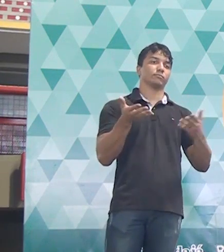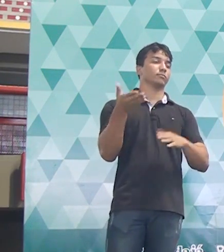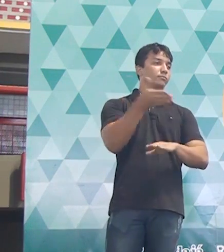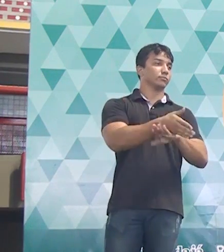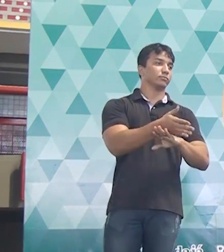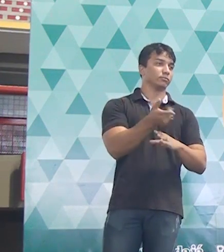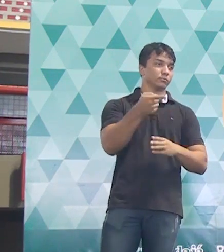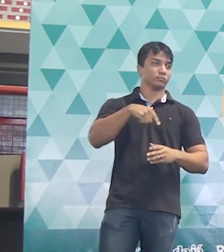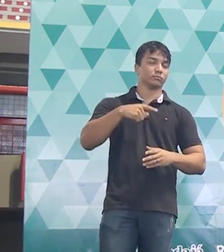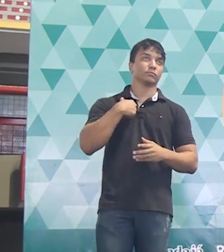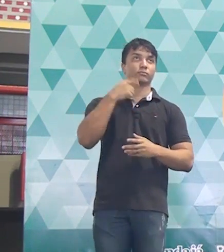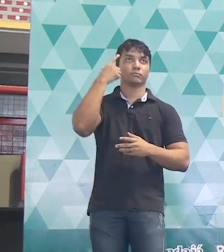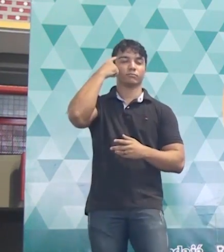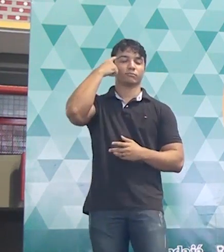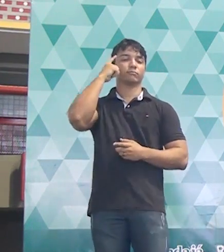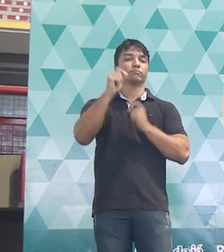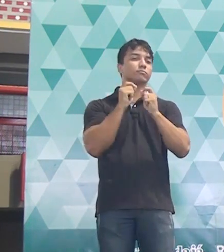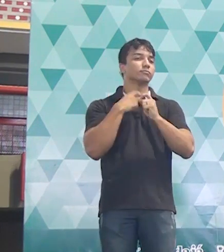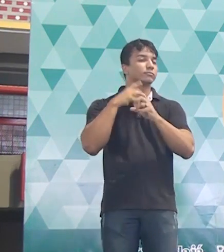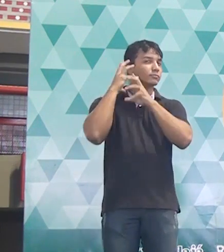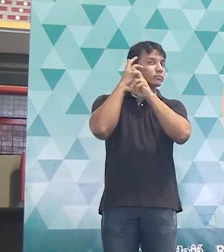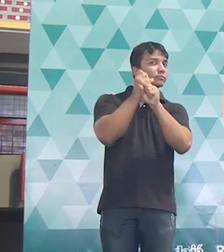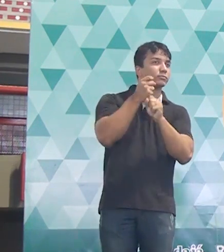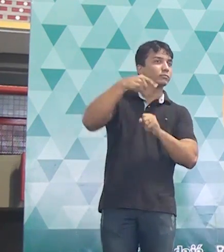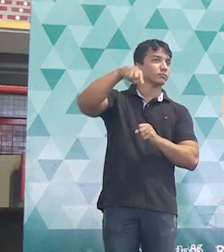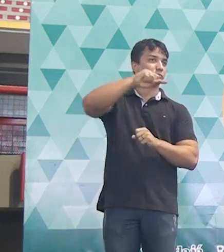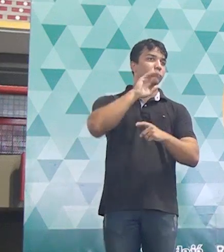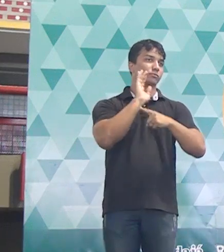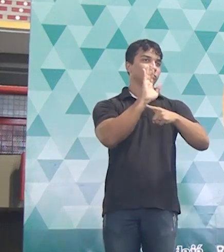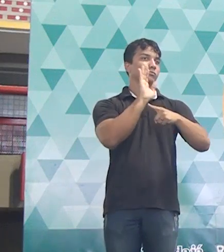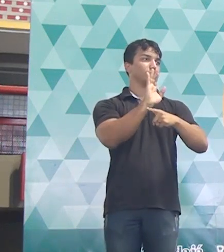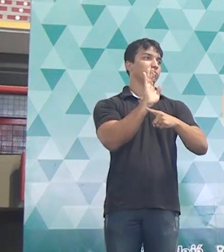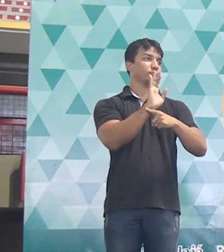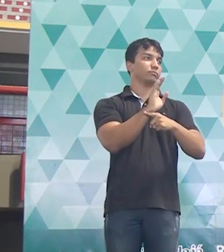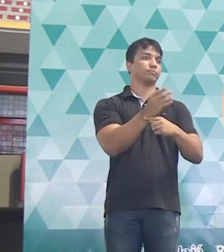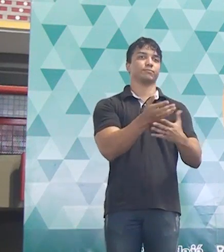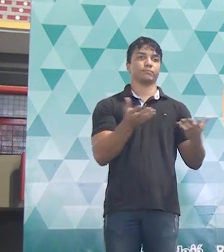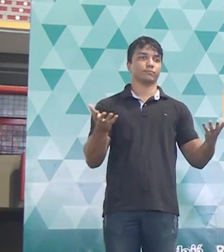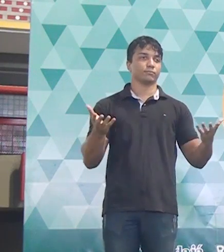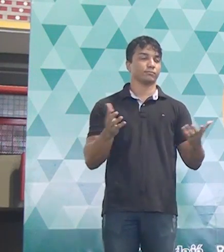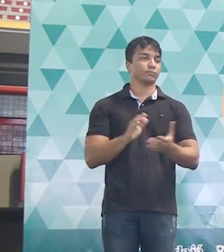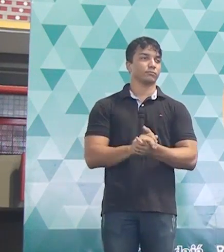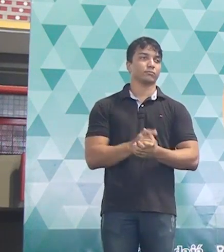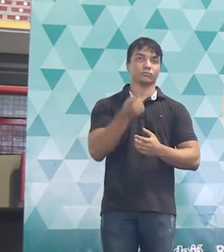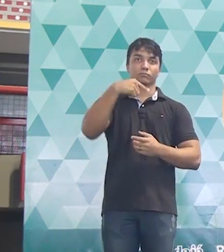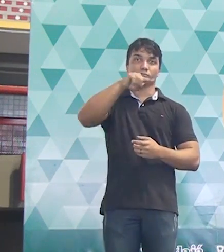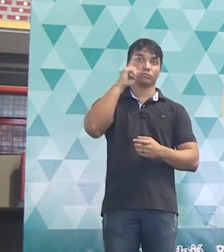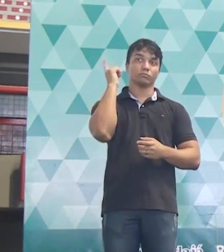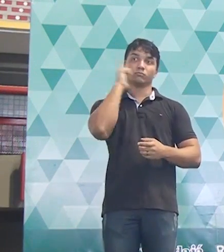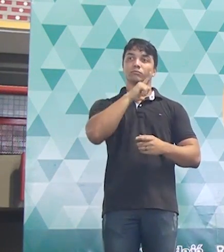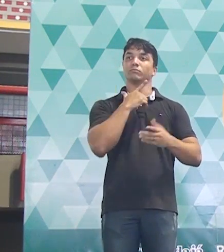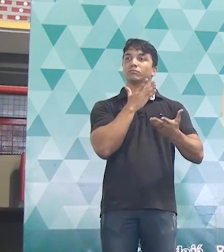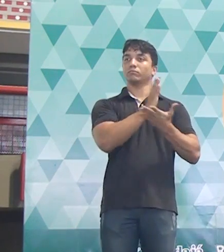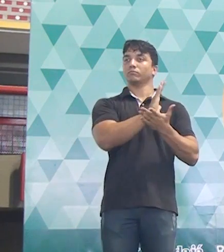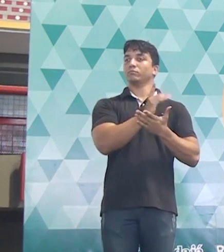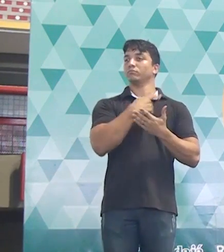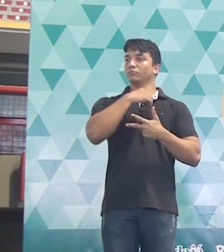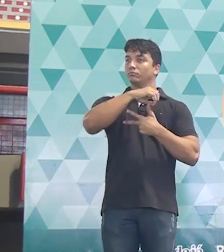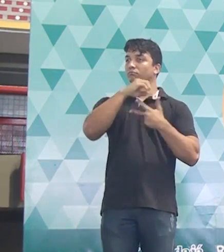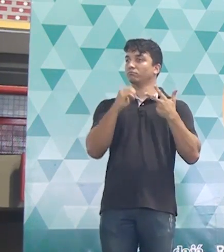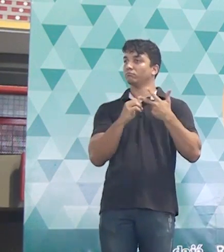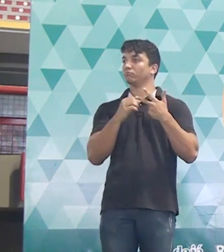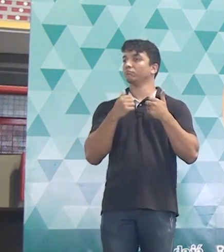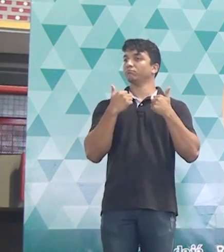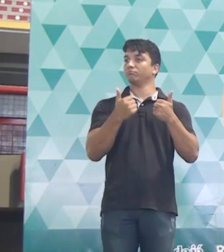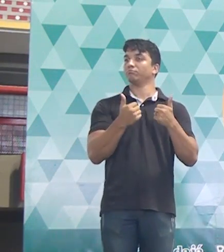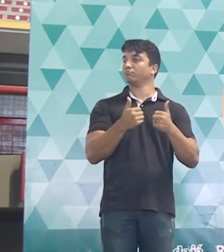que seja um momento histórico. Eu ter contribuído de alguma forma para a aprovação de vocês e o